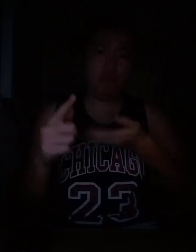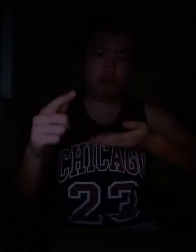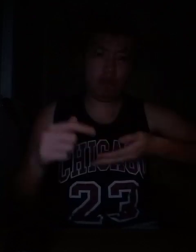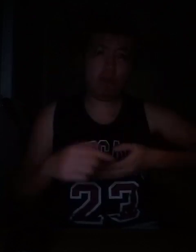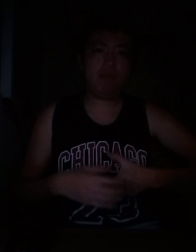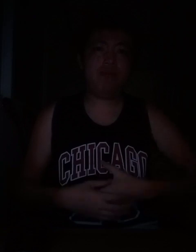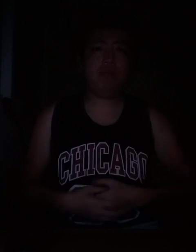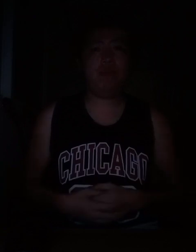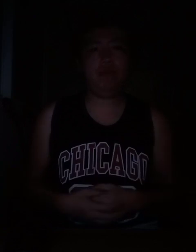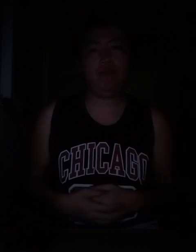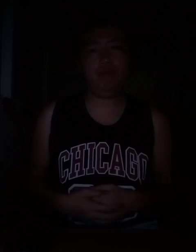당부했습니다.